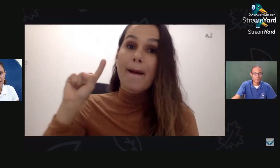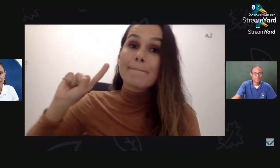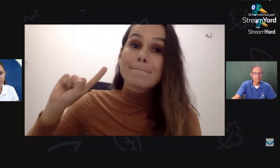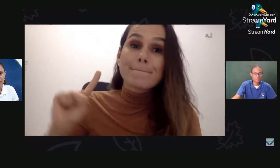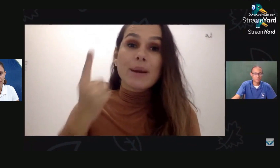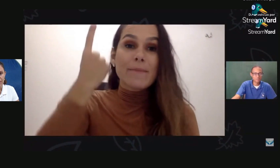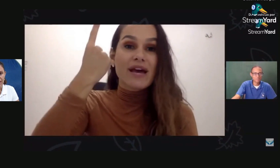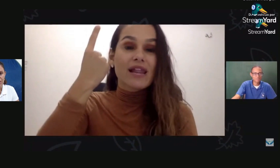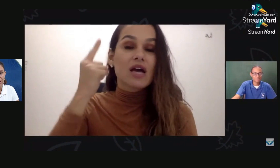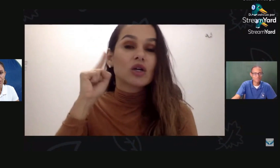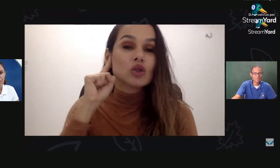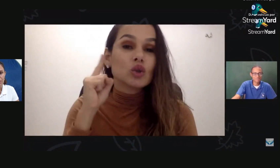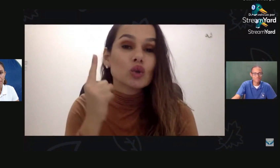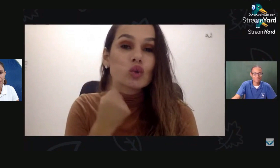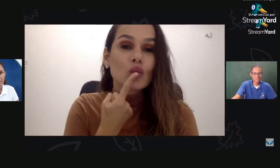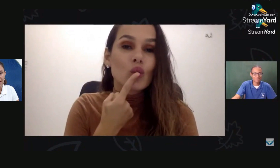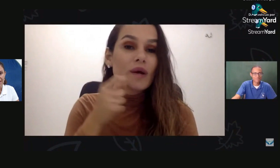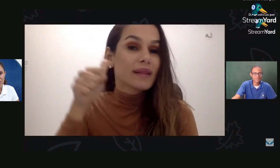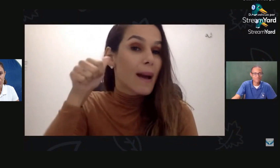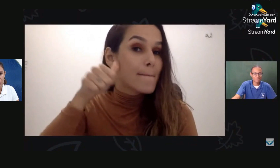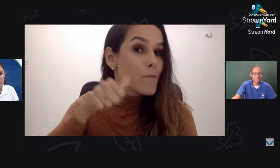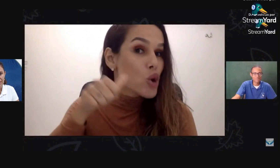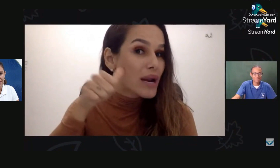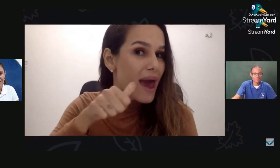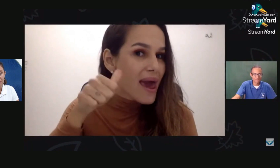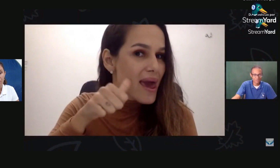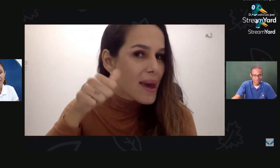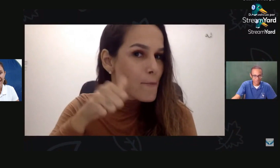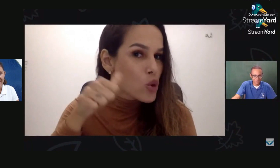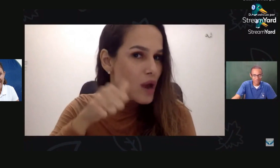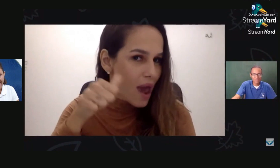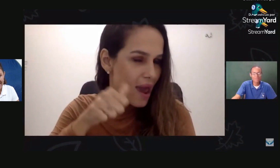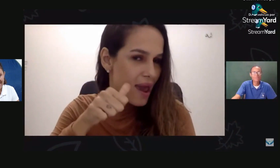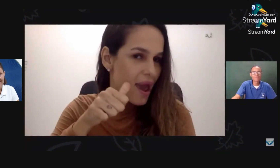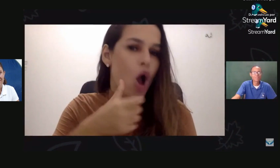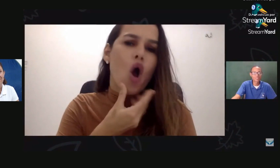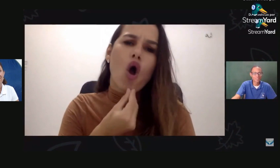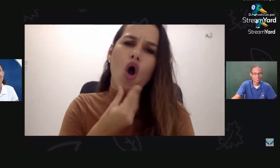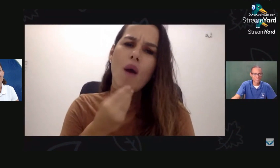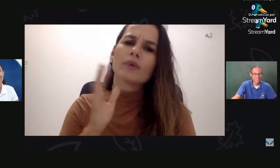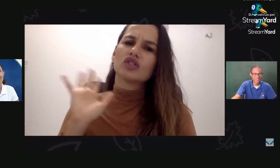Esse é o sinal da faculdade. Então, eu sou a primeira surda mulher.